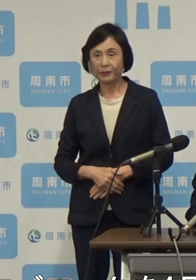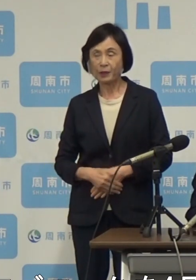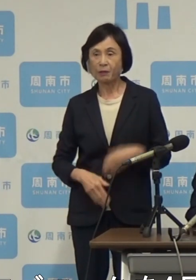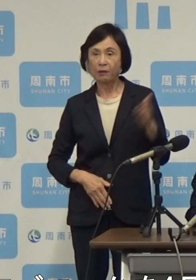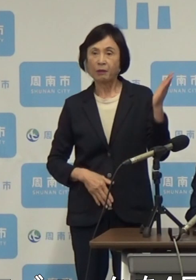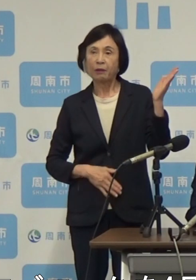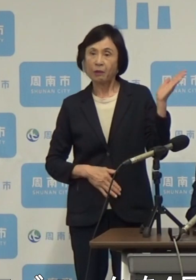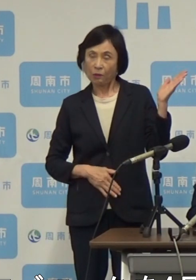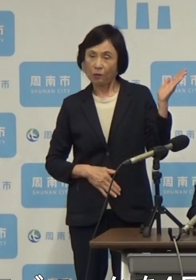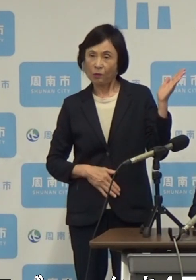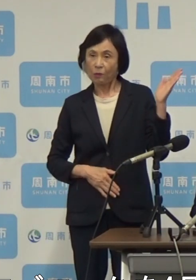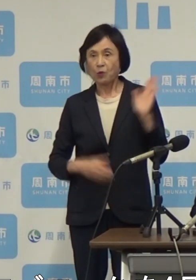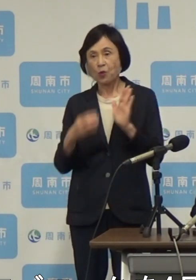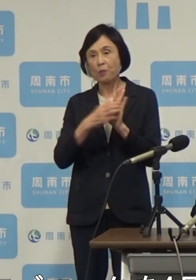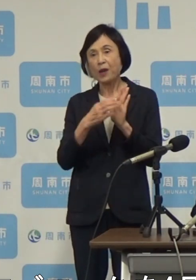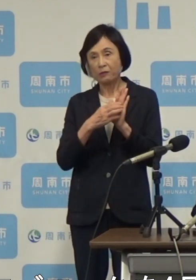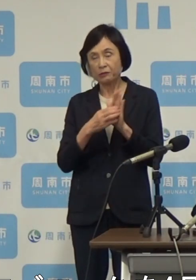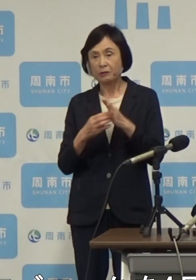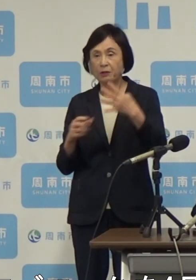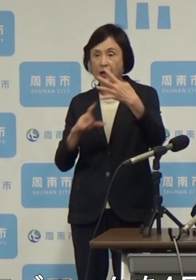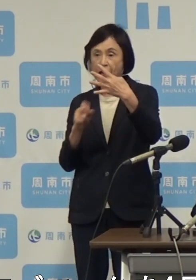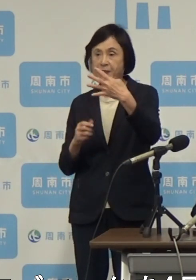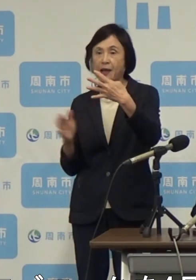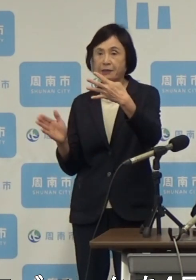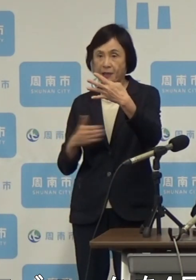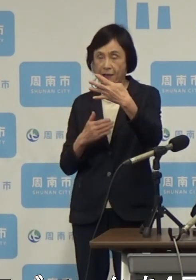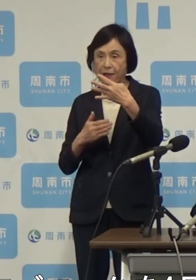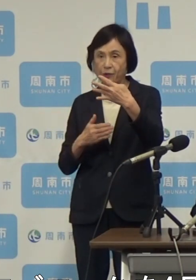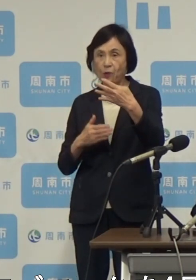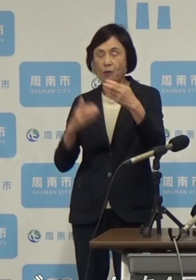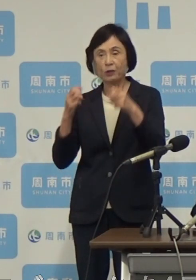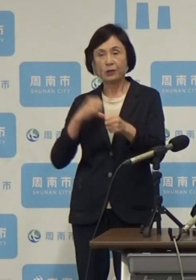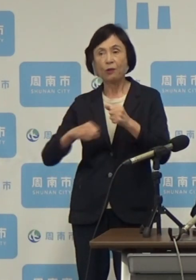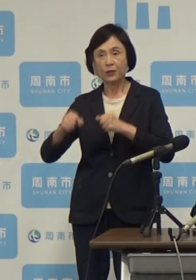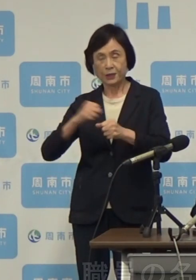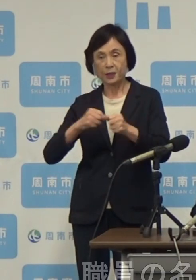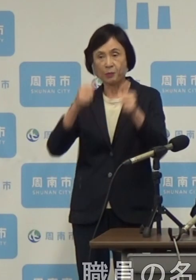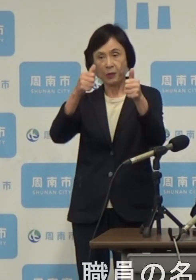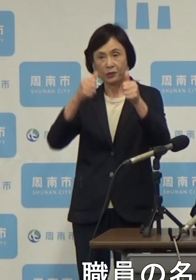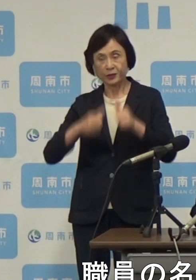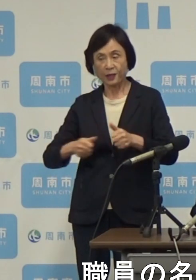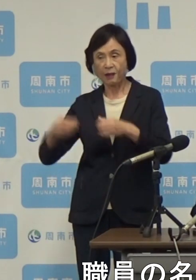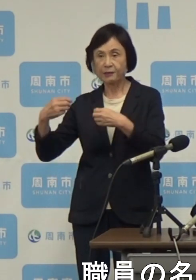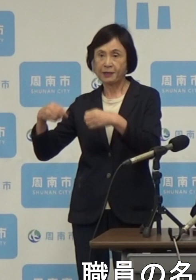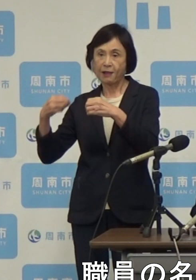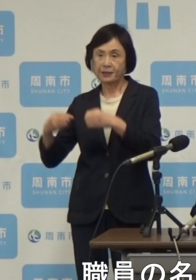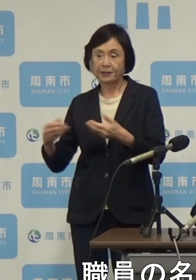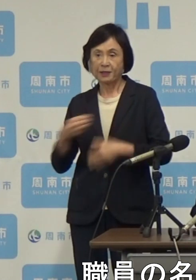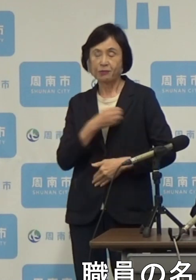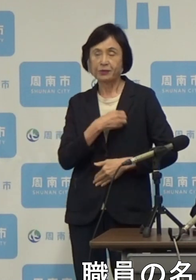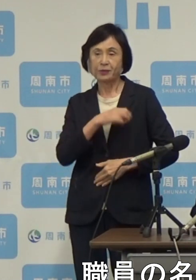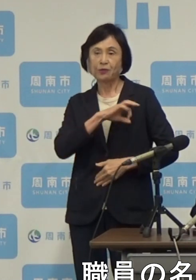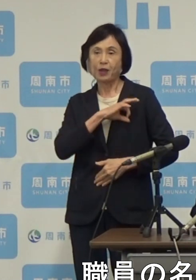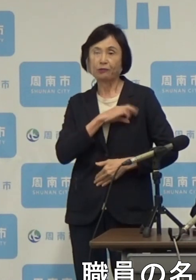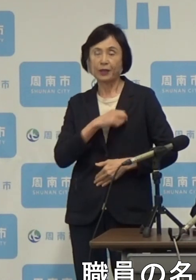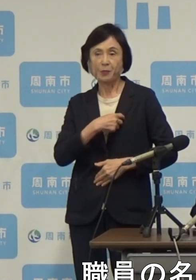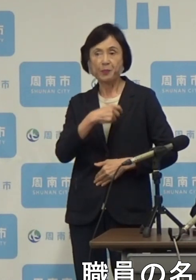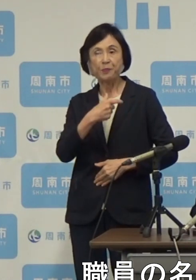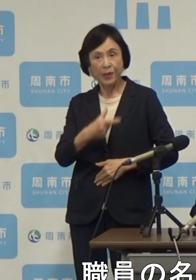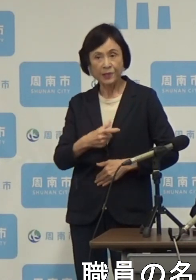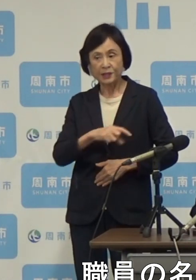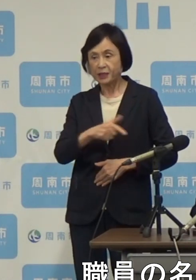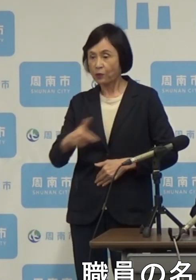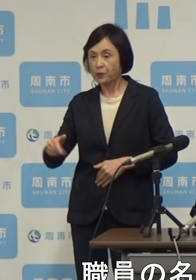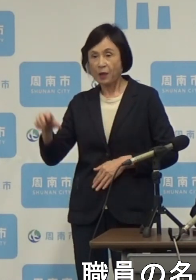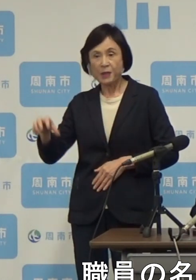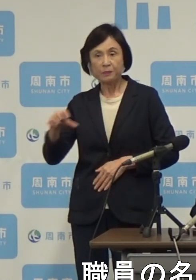このロゴマークを4月からのイベントポスターやチラシ、職員の名札や名刺などさまざ